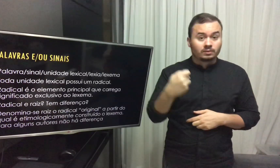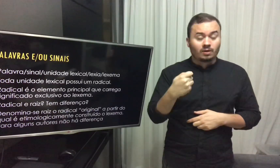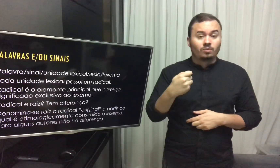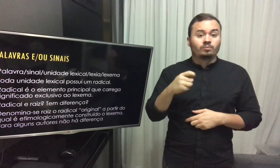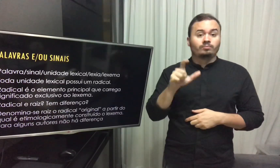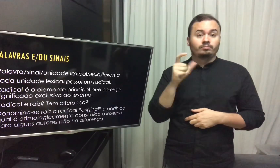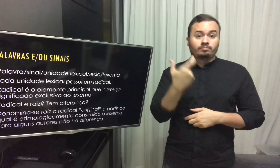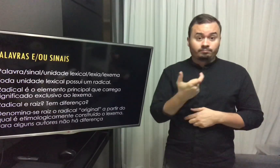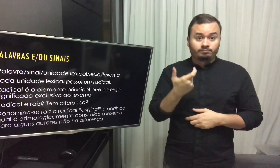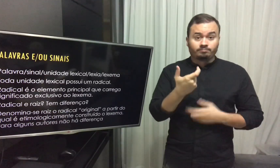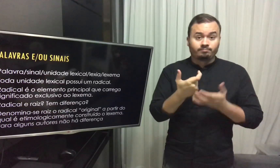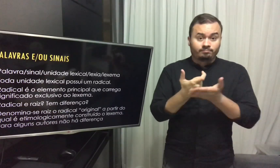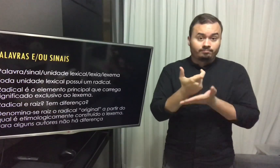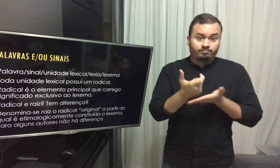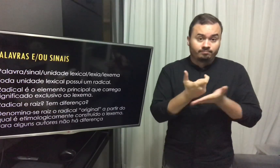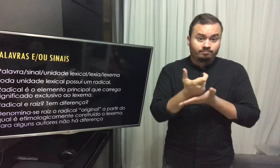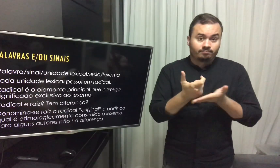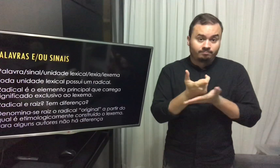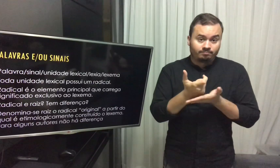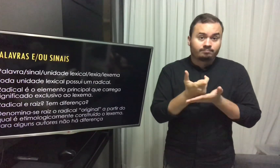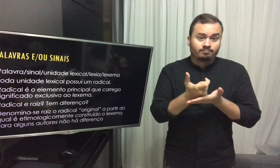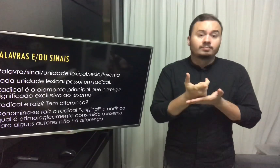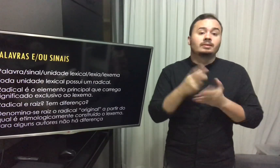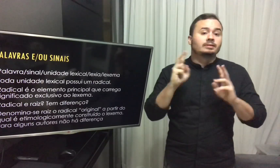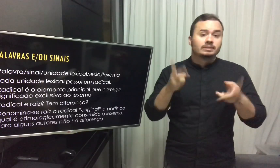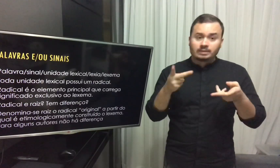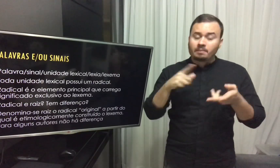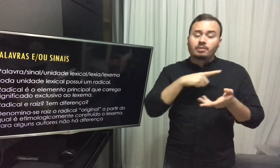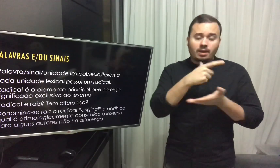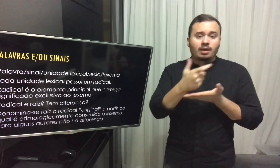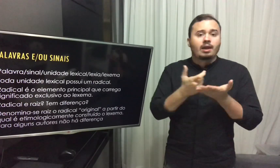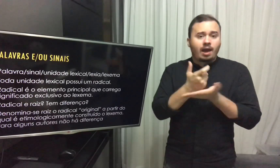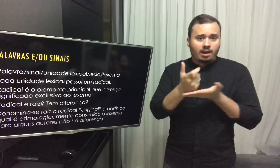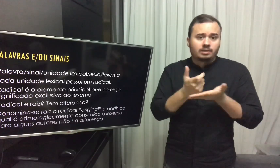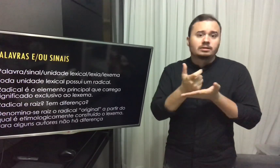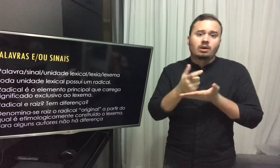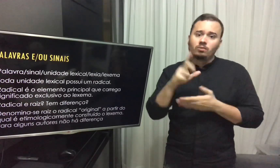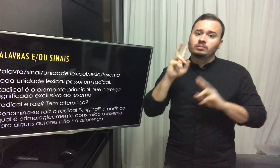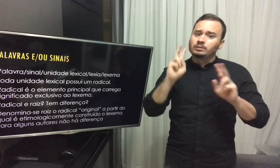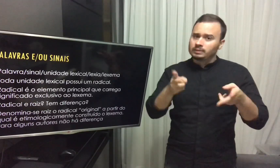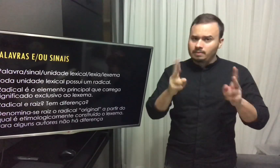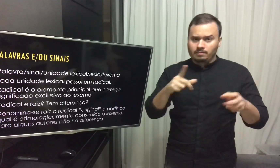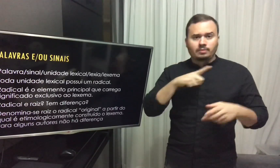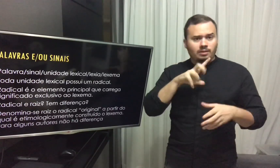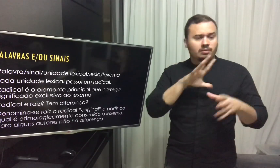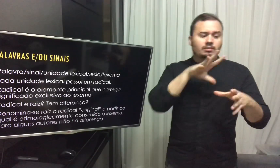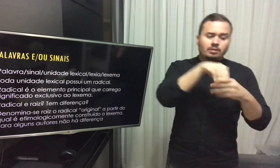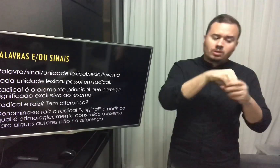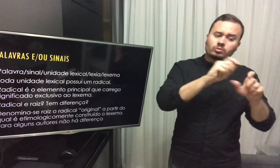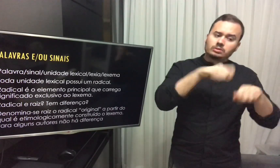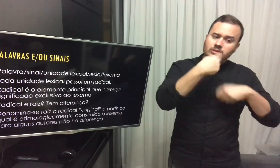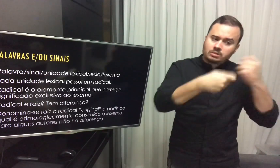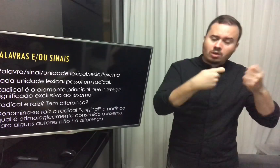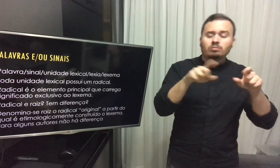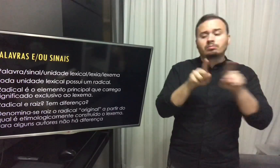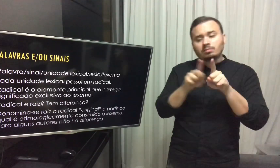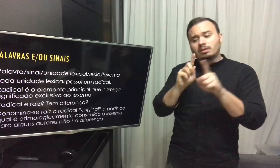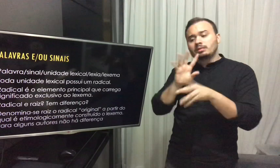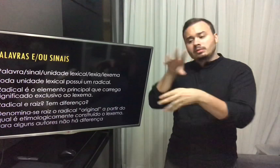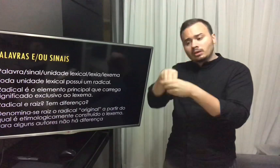um radical. Esse é o sinal de radical, nesse contexto. Então, todos